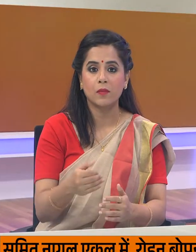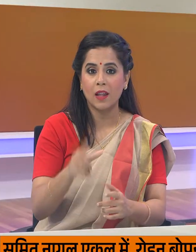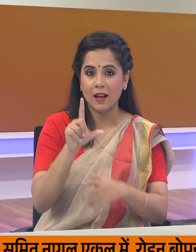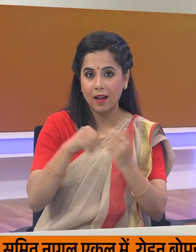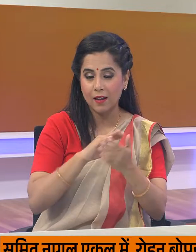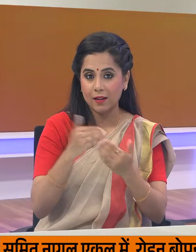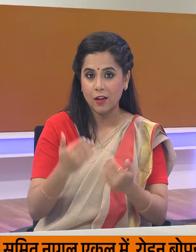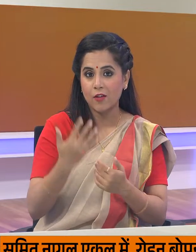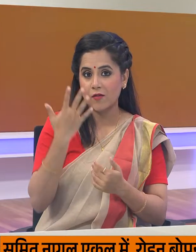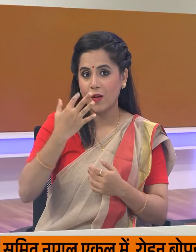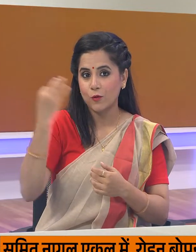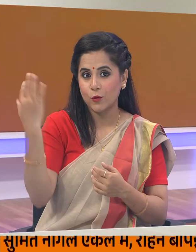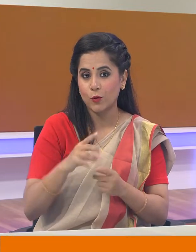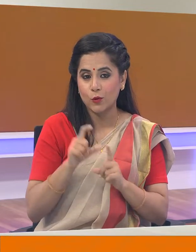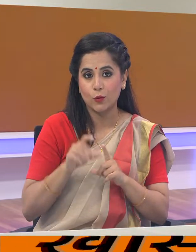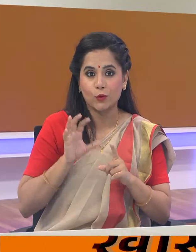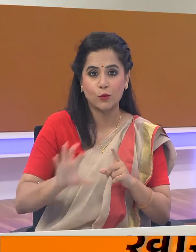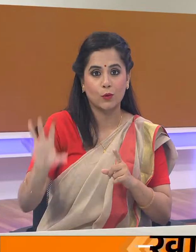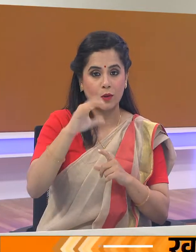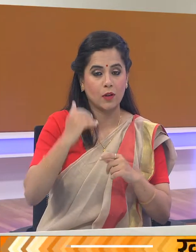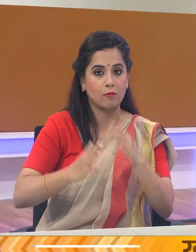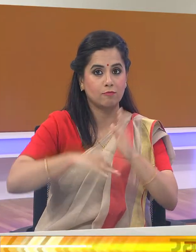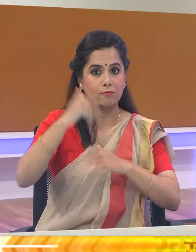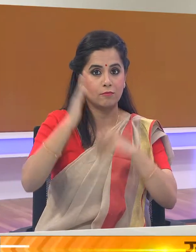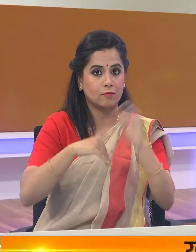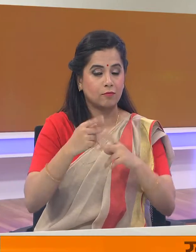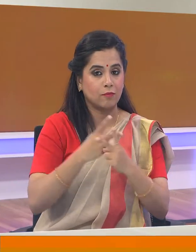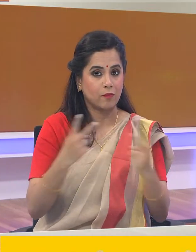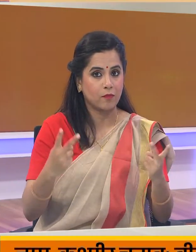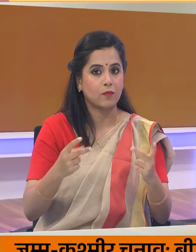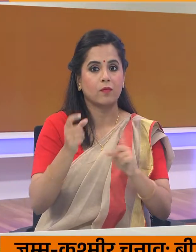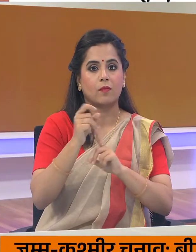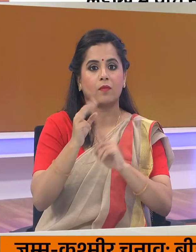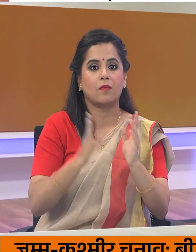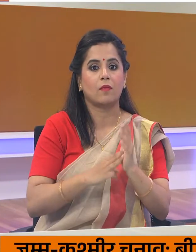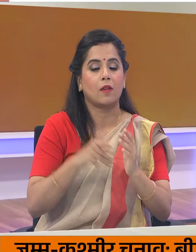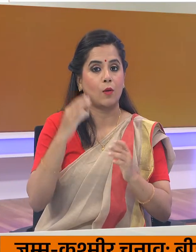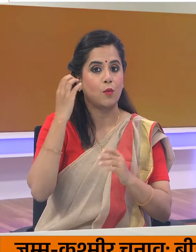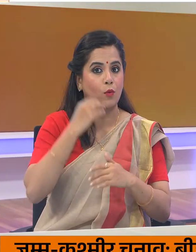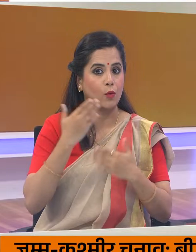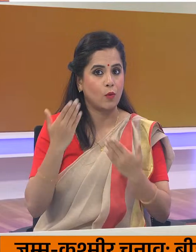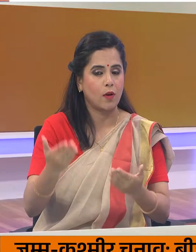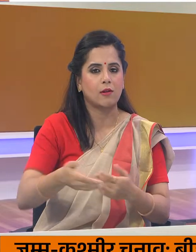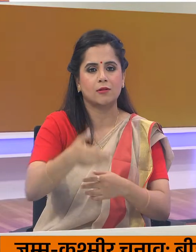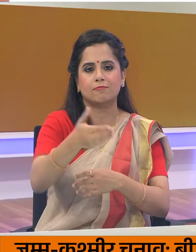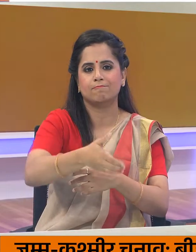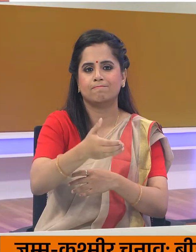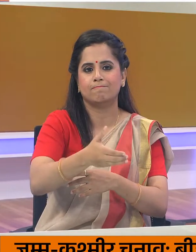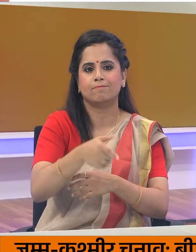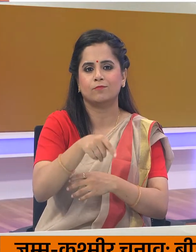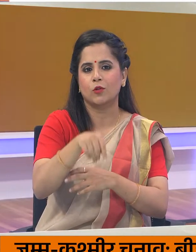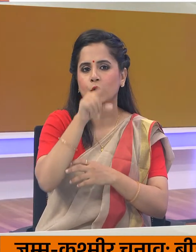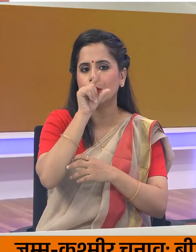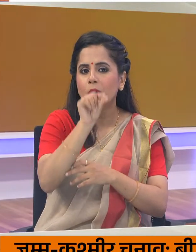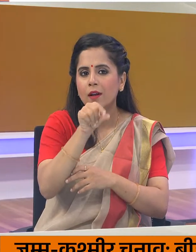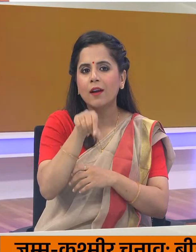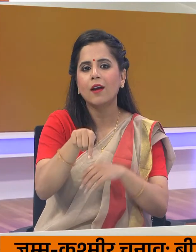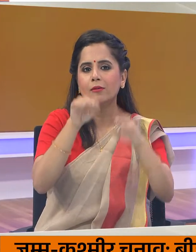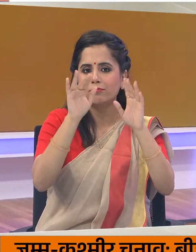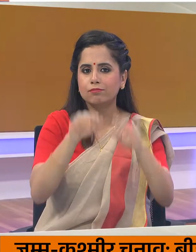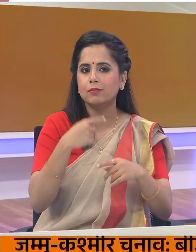लद्दाख में 5 नए जिले बनाने की घोषणा पर प्रधानमंत्री नरेंद्र मोदी ने बधाई देते हुए एक्स पर